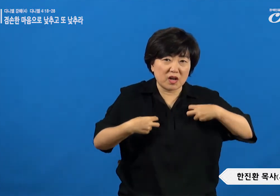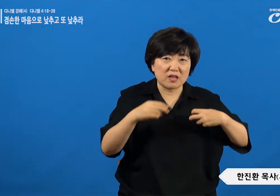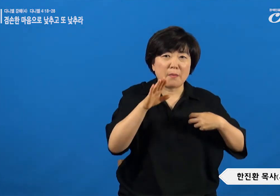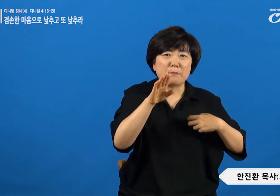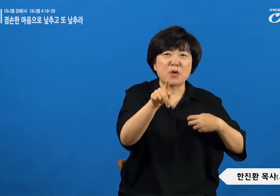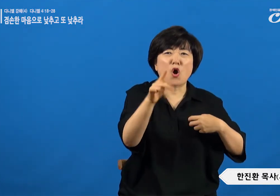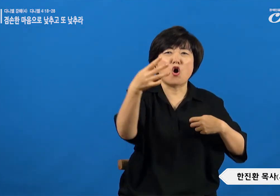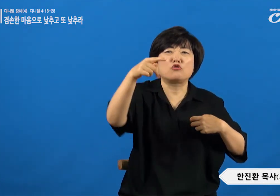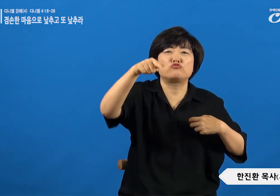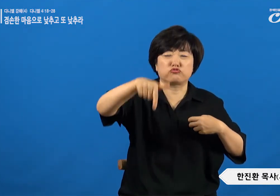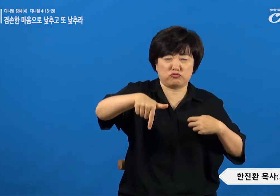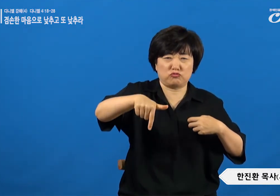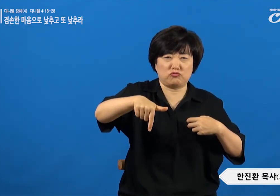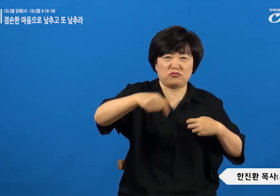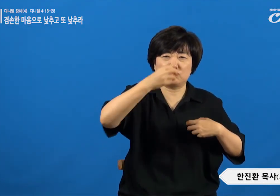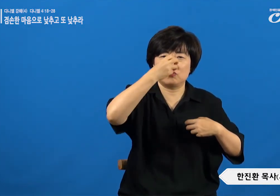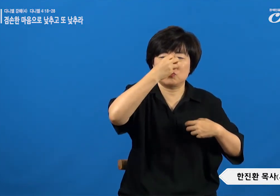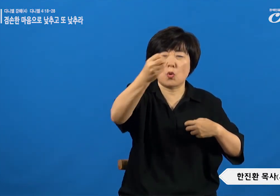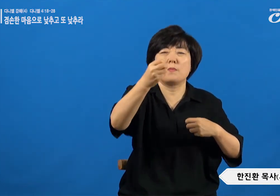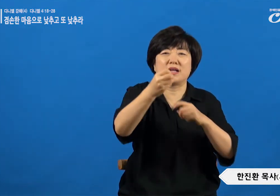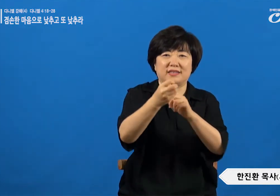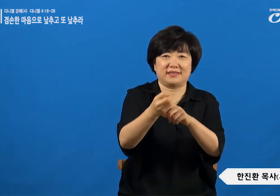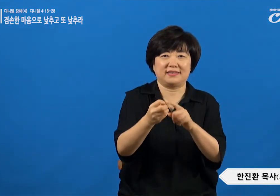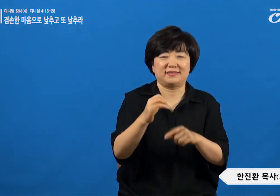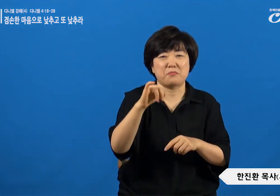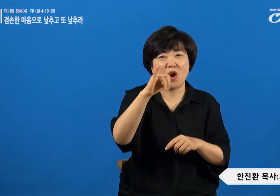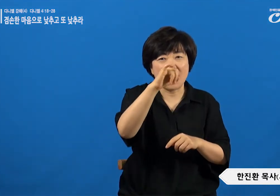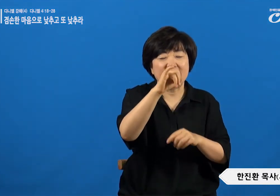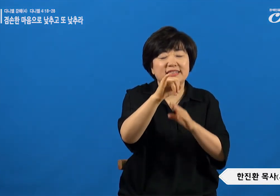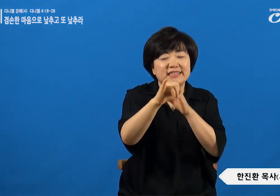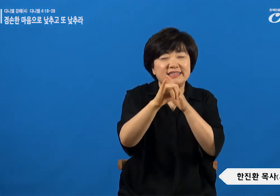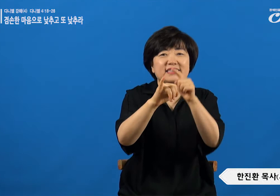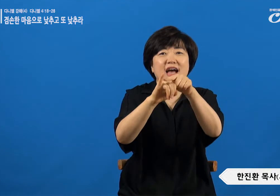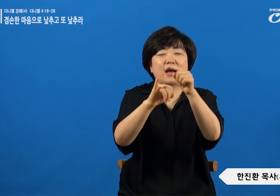벼룩, 그게 바로 교만이라는 것입니다.